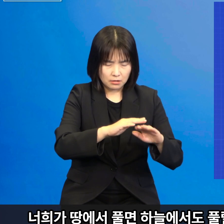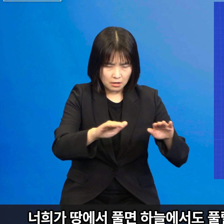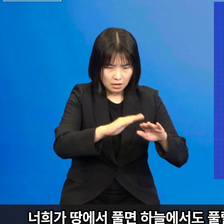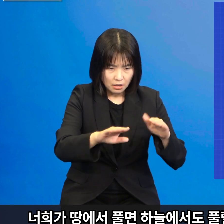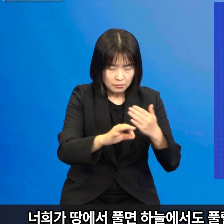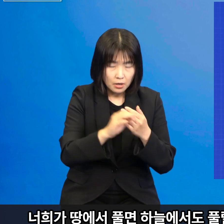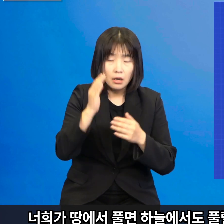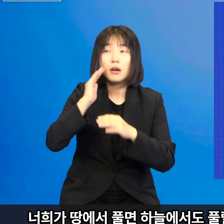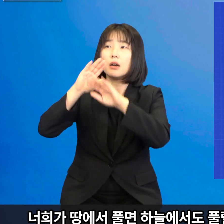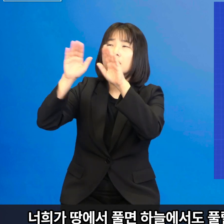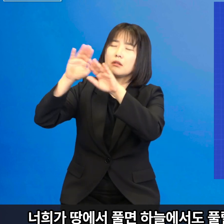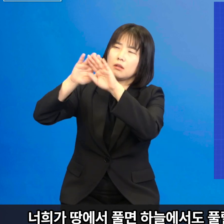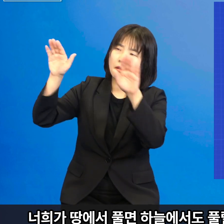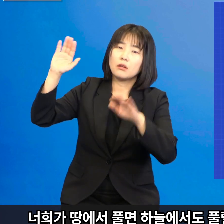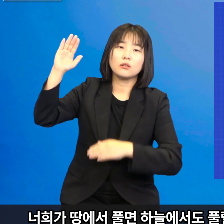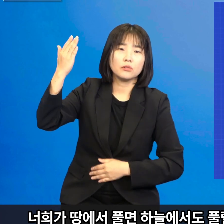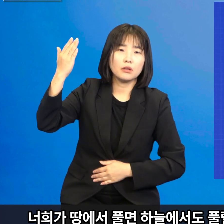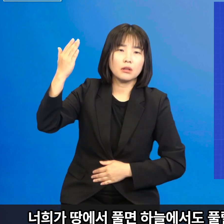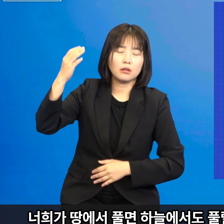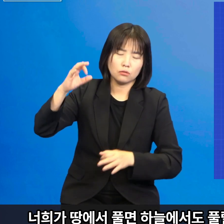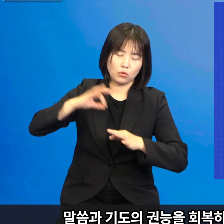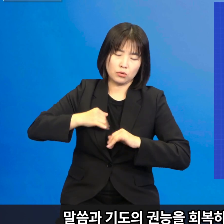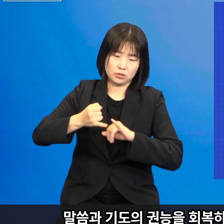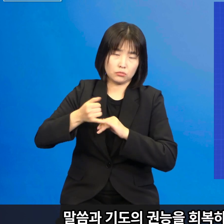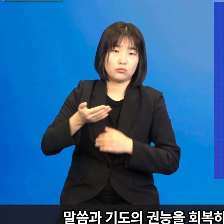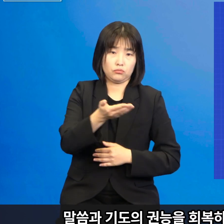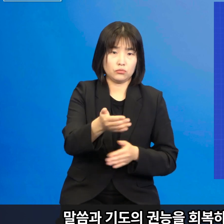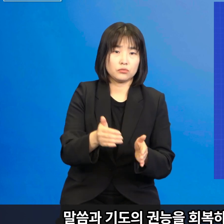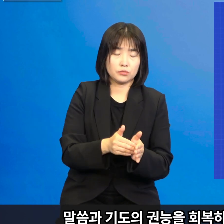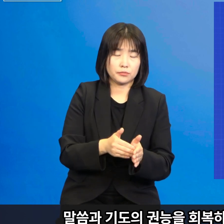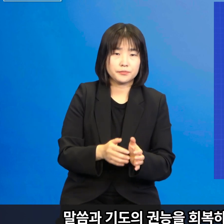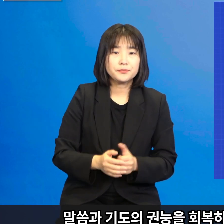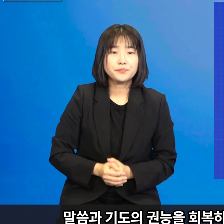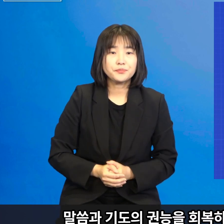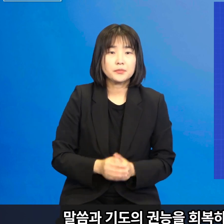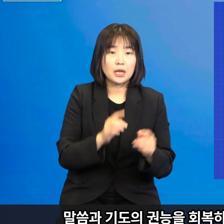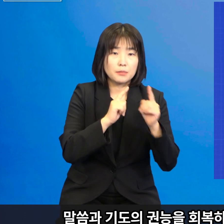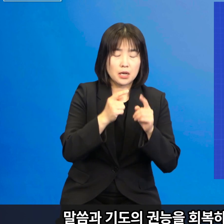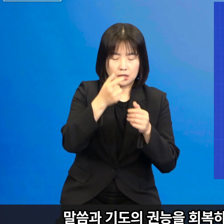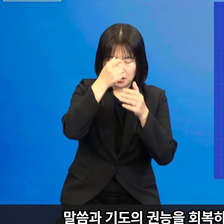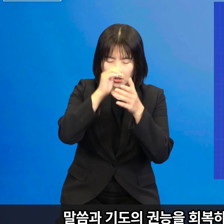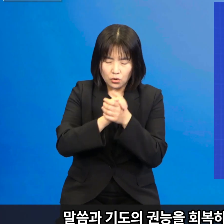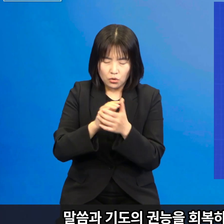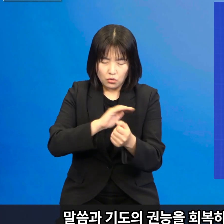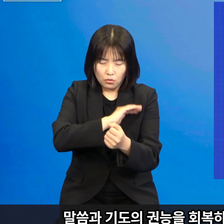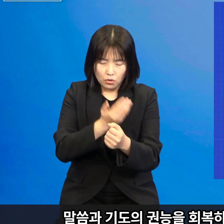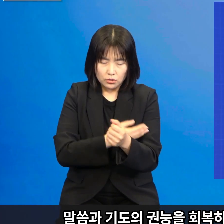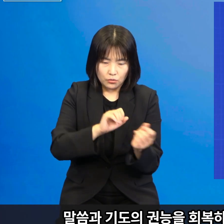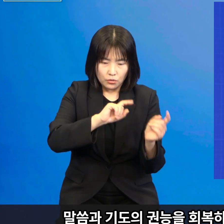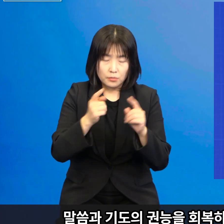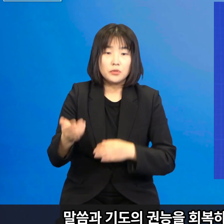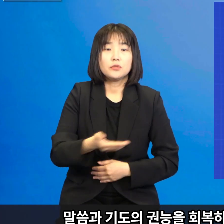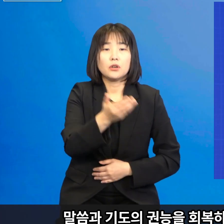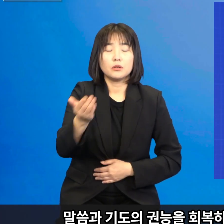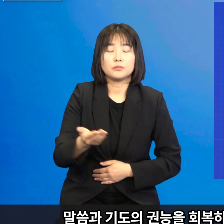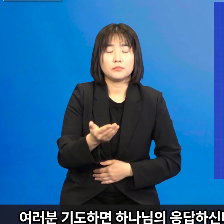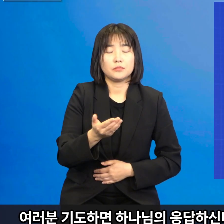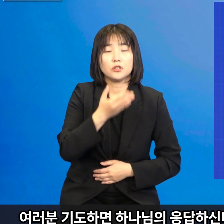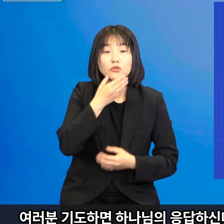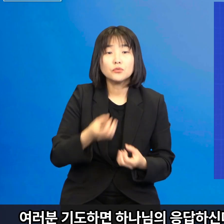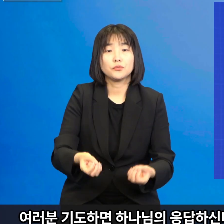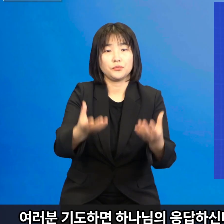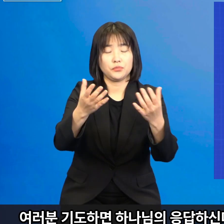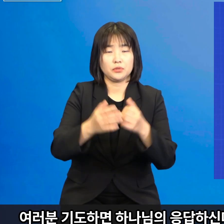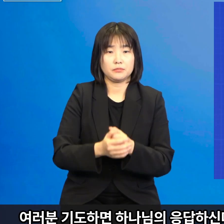하늘에서도 풀릴 거야. 놀라운 약속을 해주셨습니다. 말씀과 기도의 권능을 회복하는 여러분 되시길 축복합니다.